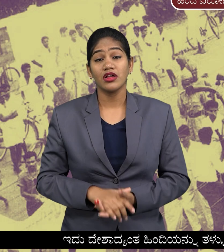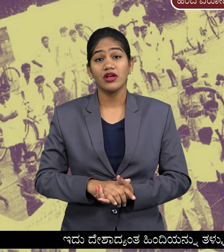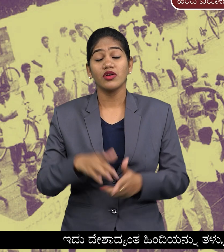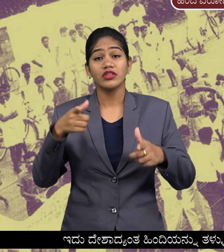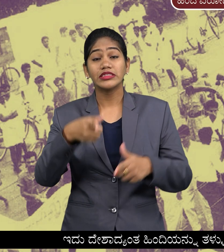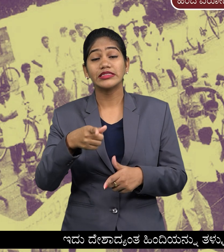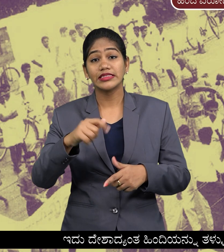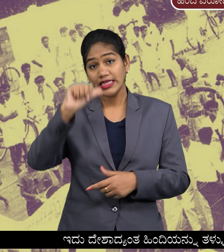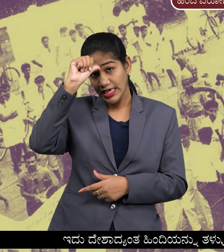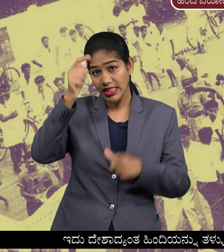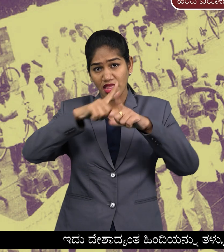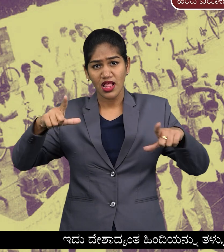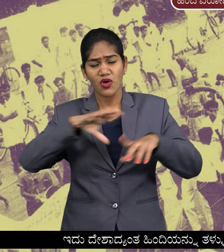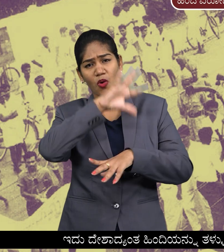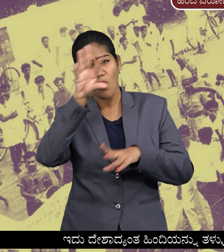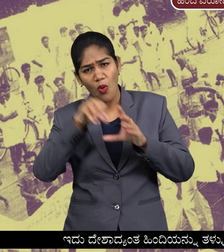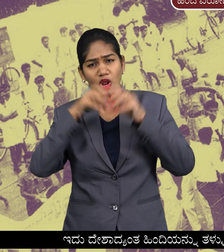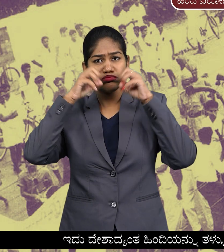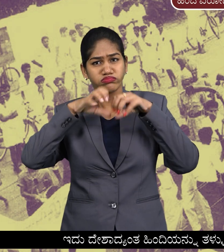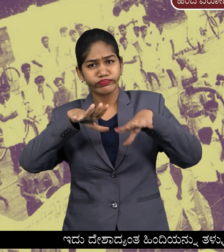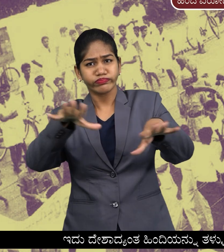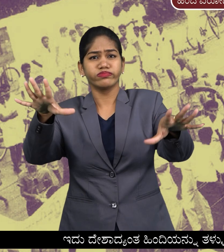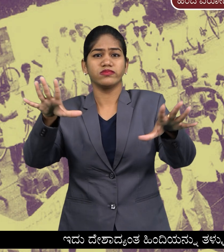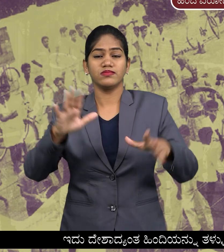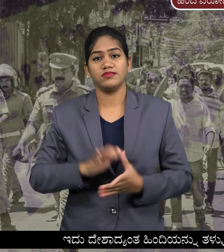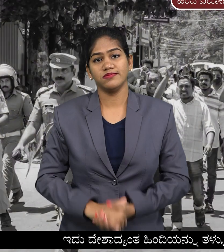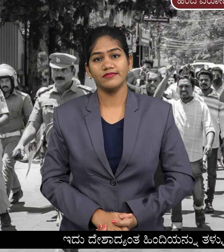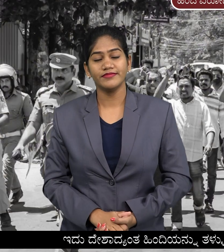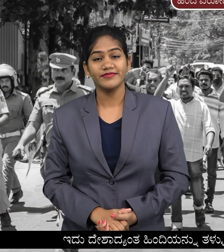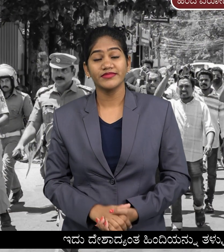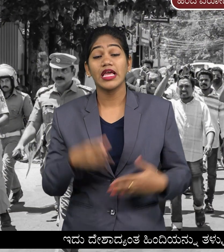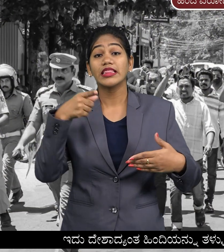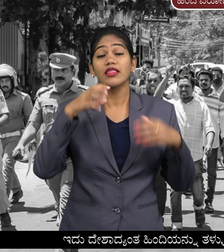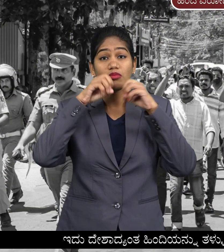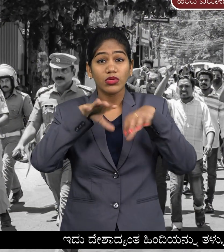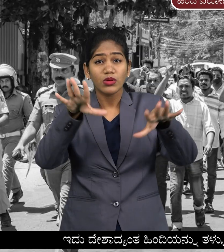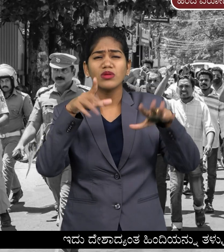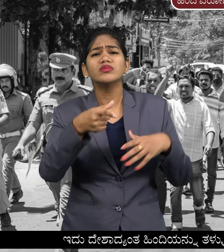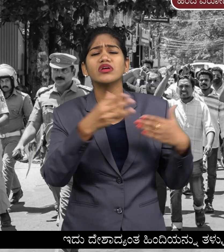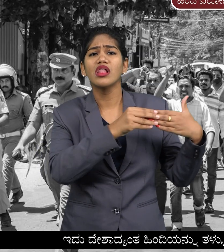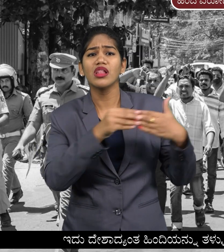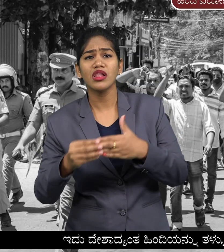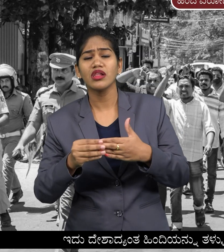ಇದು ದೇಶದಾದ್ಯಂತ ಹಿಂದಿಯನ್ನು ತಳ್ಳುವ ಗುರಿಯನ್ನು ಹೊಂದಿದೆ ಎಂದು ನಂಬಿದ್ದರು.